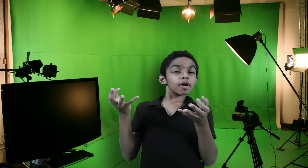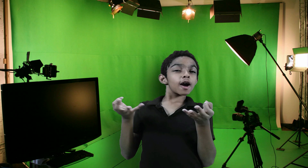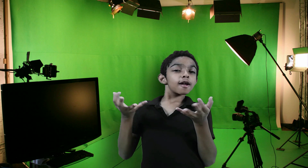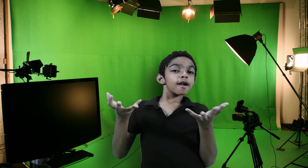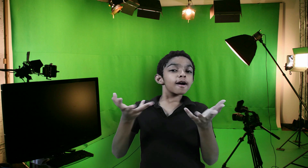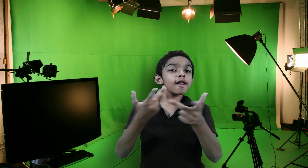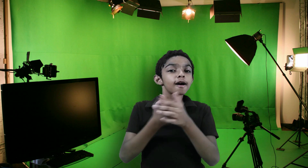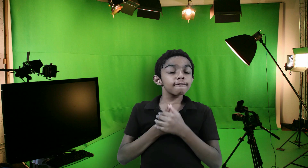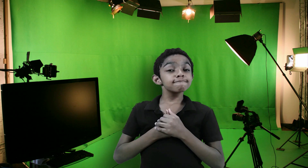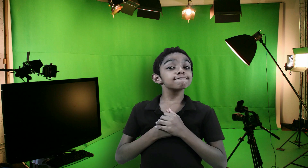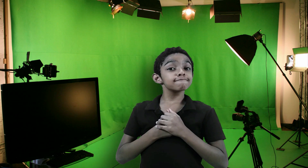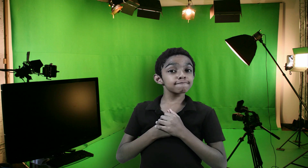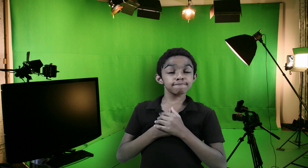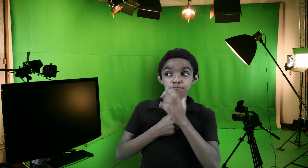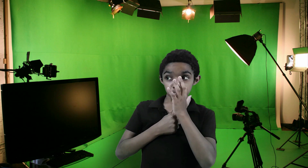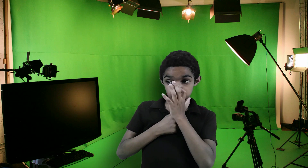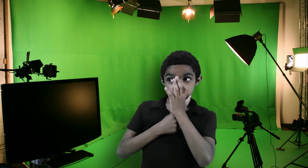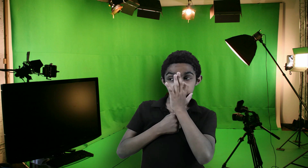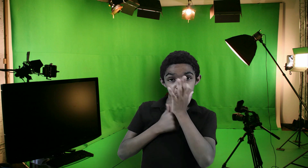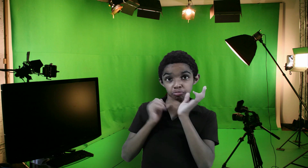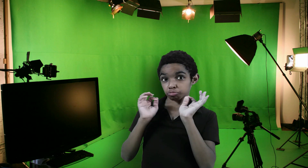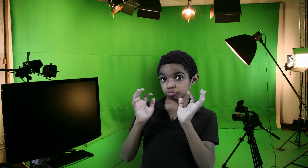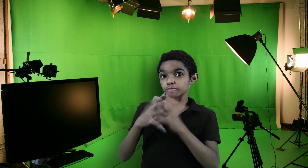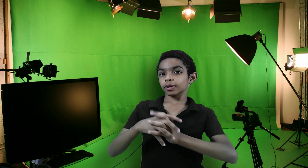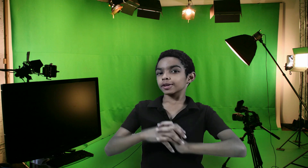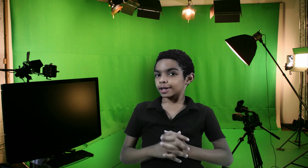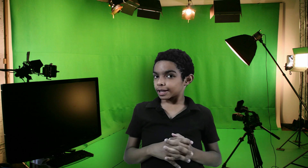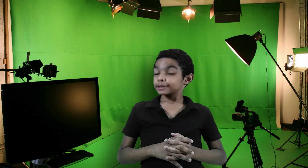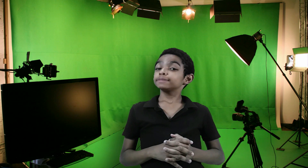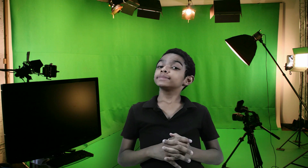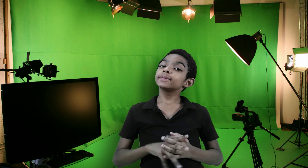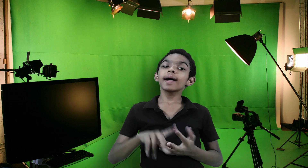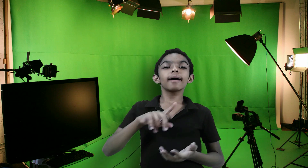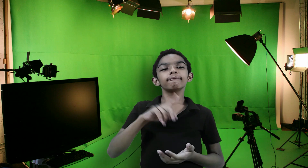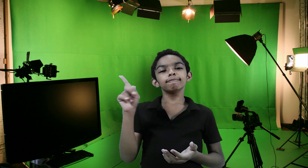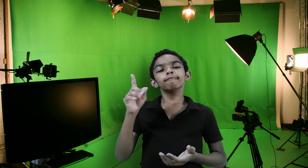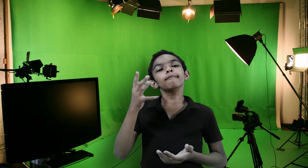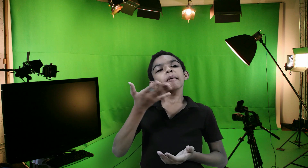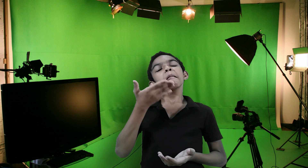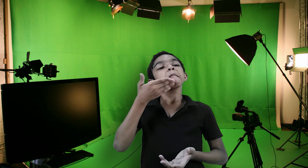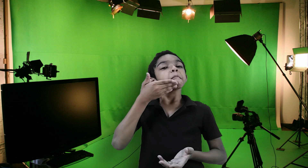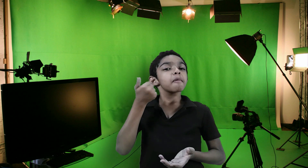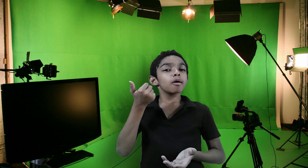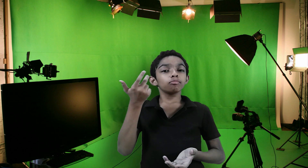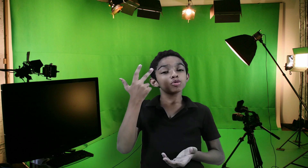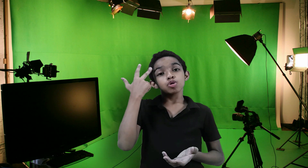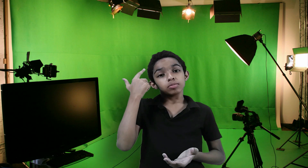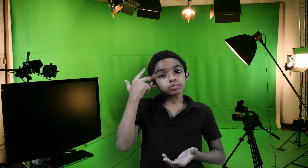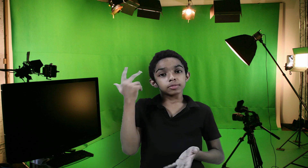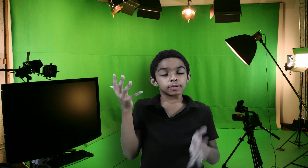maravilhoso e muito interessante, né? E também muitas